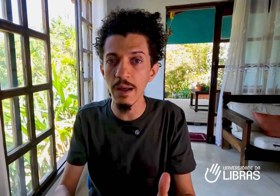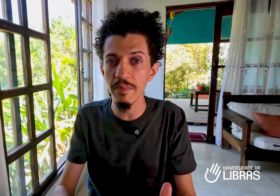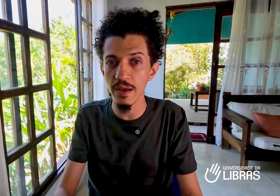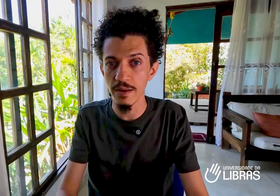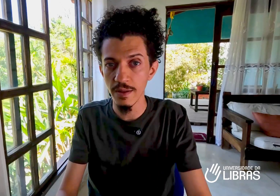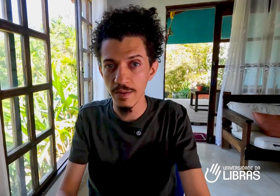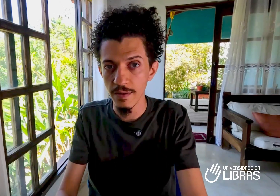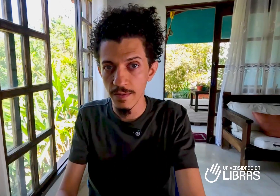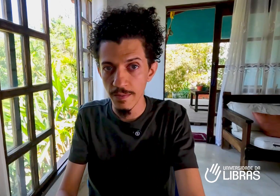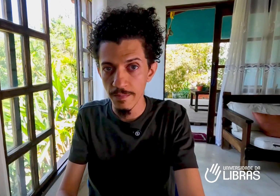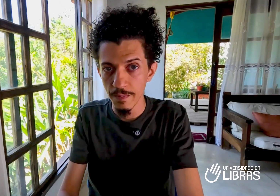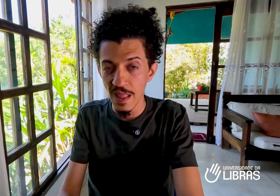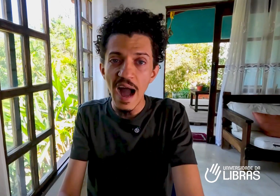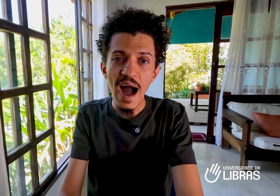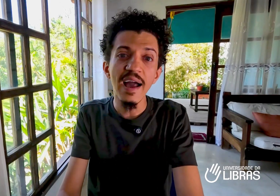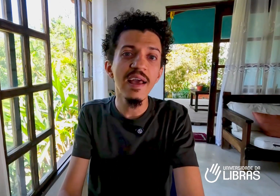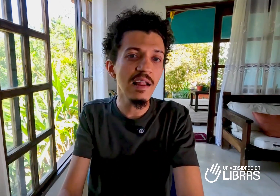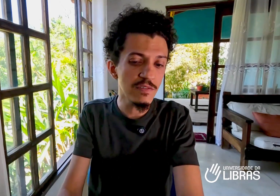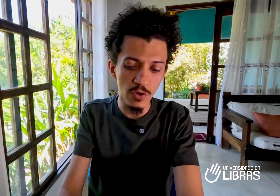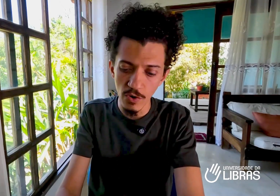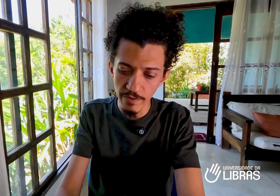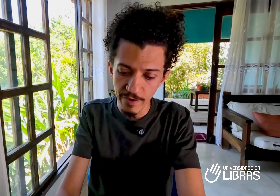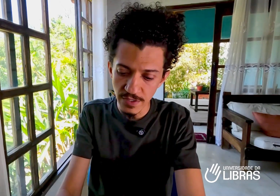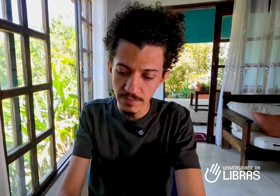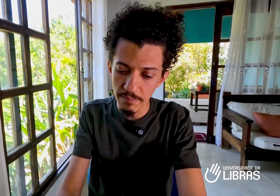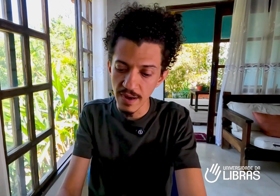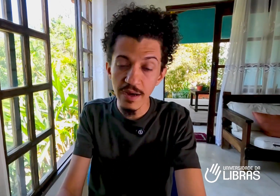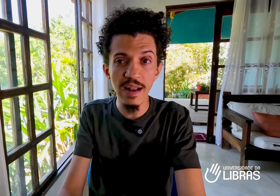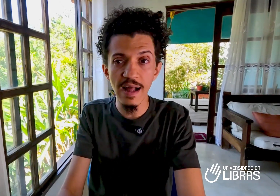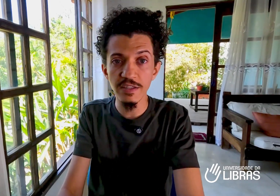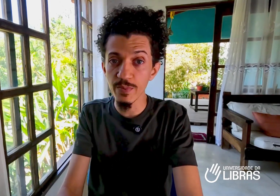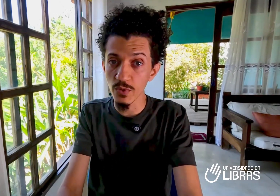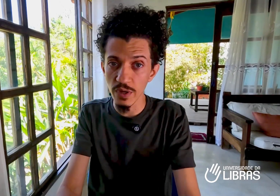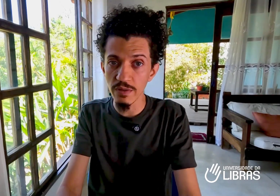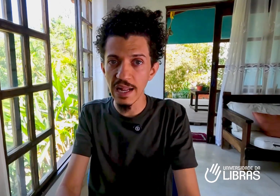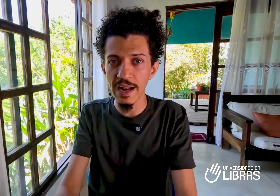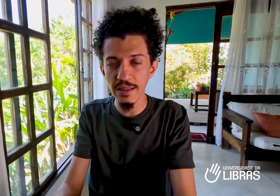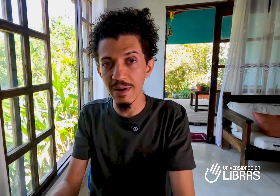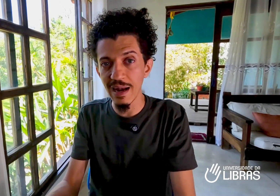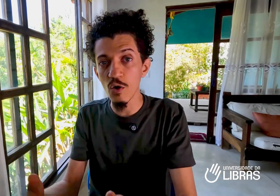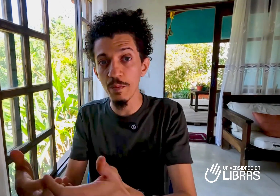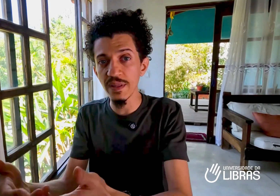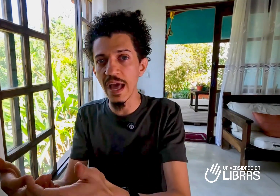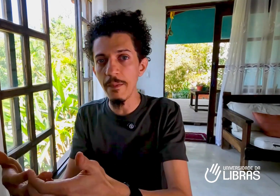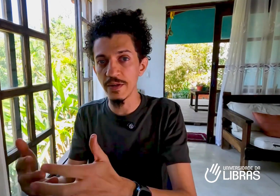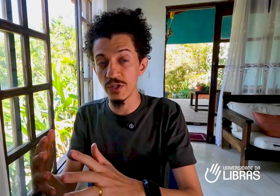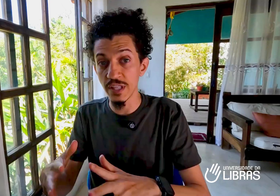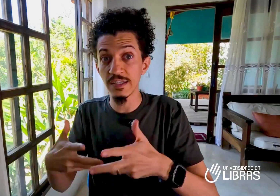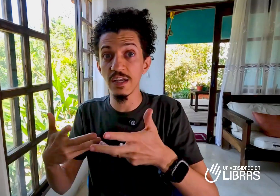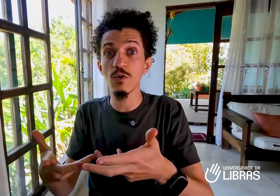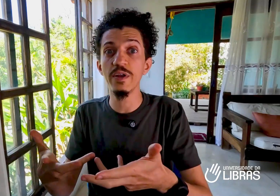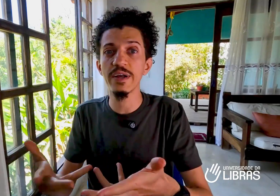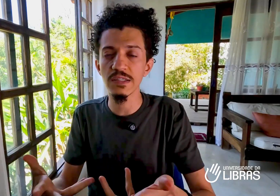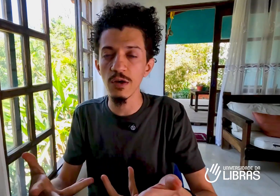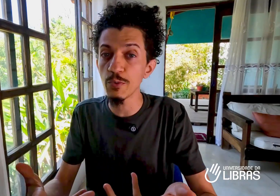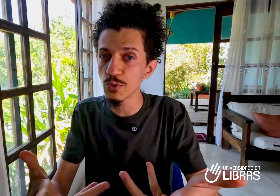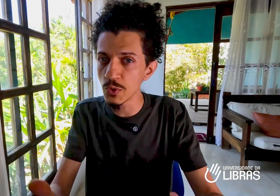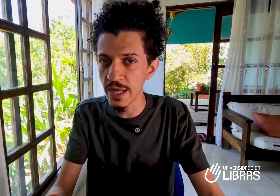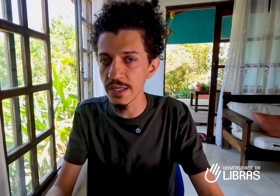sabia. Aí ele entrou e foi fazer uma banca avaliativa, porque o sonho dele era trabalhar como intérprete, trazer comunicação para os surdos na